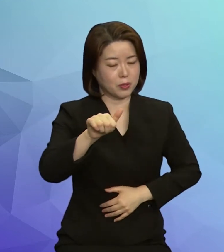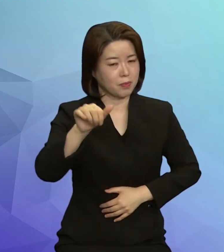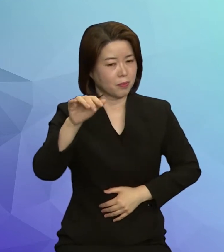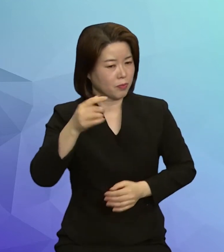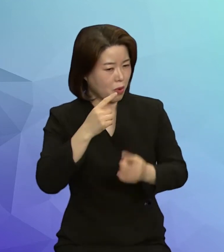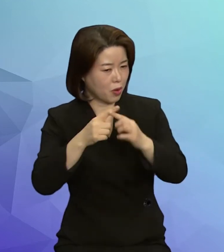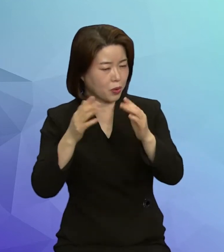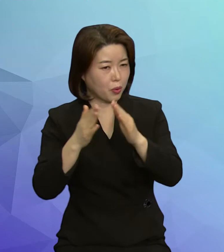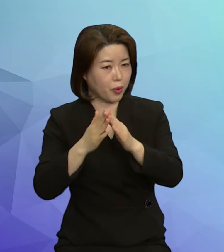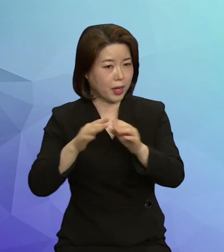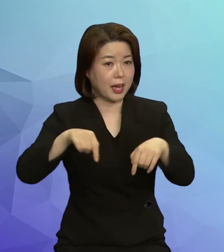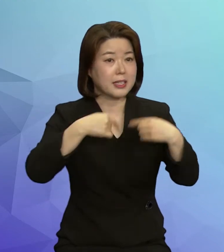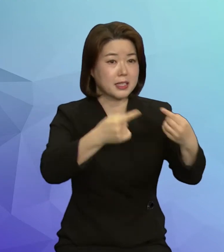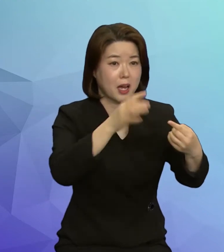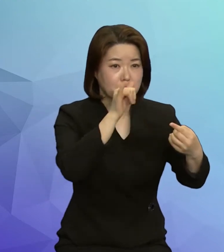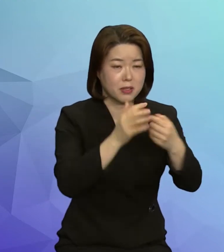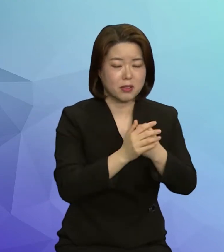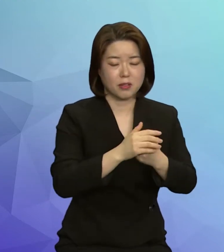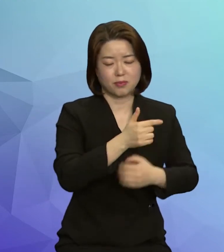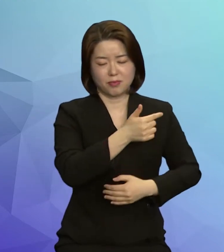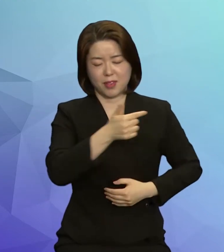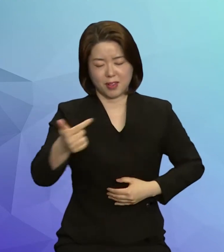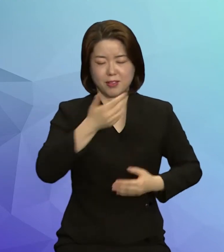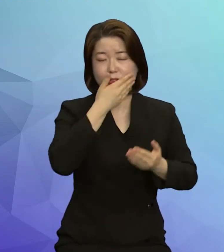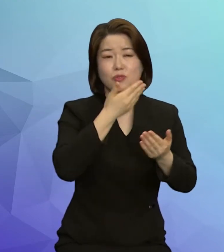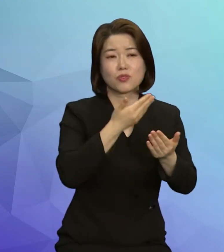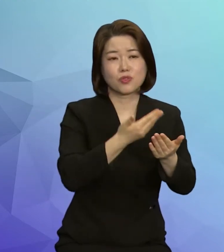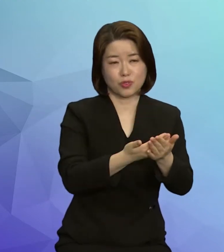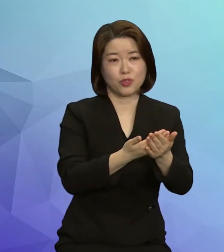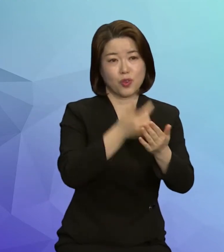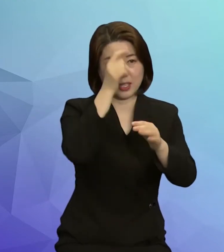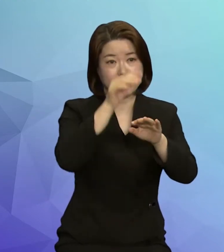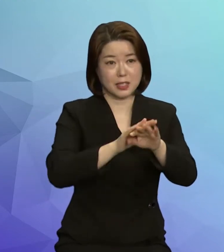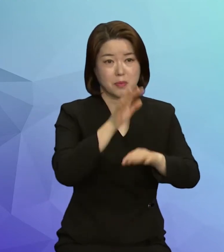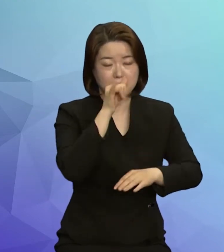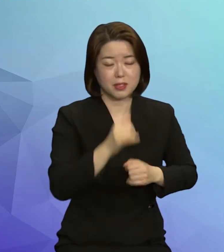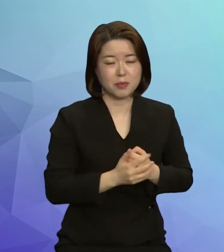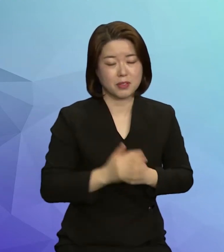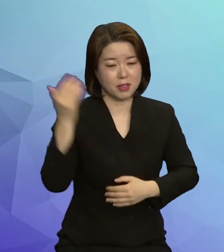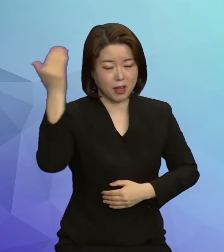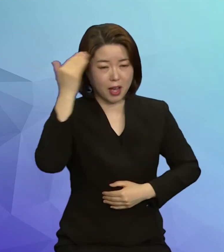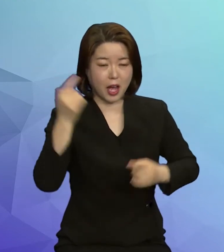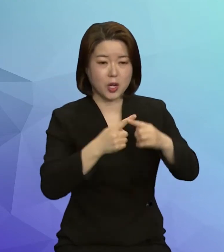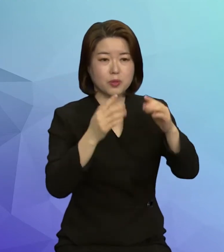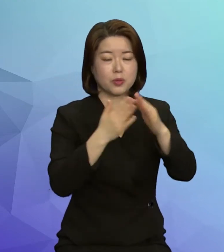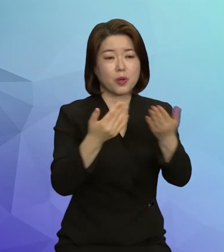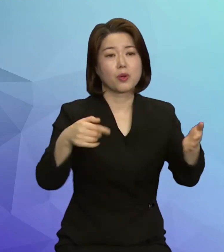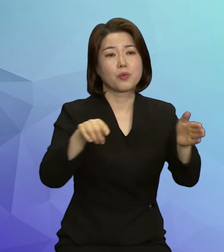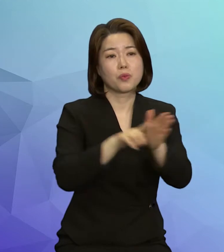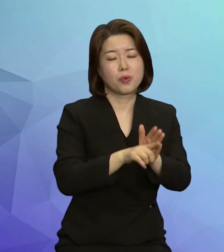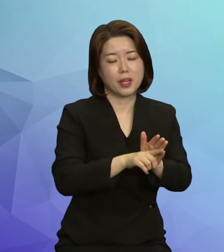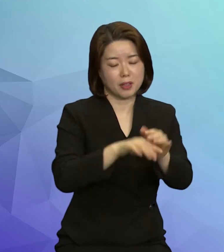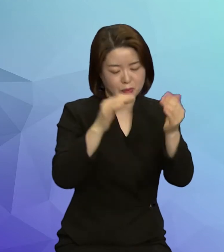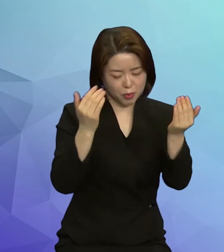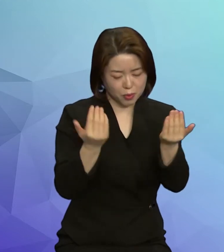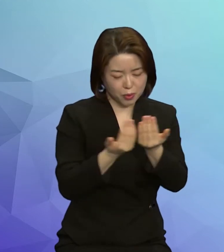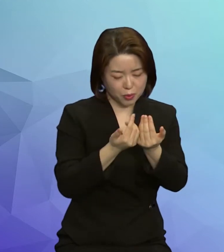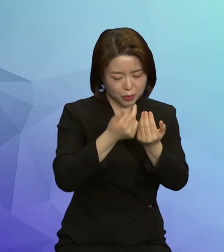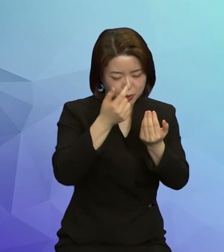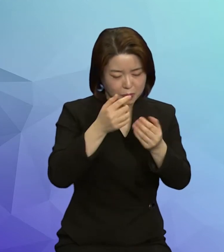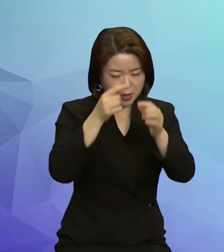참여하고 시작을 합니다. 대단히 중요한 집회입니다. 한국 교회 전체를 위해 기도하신